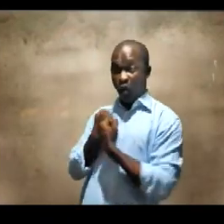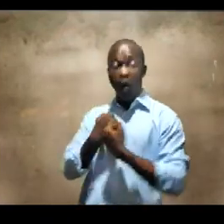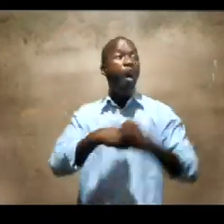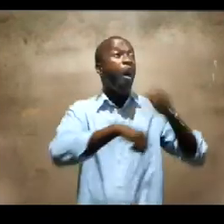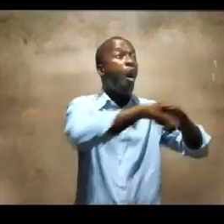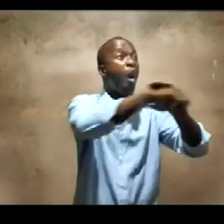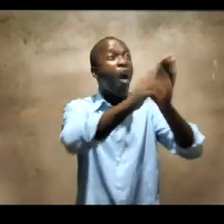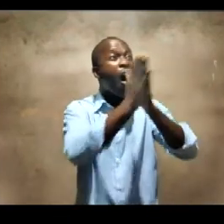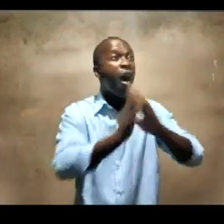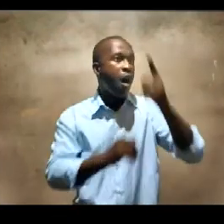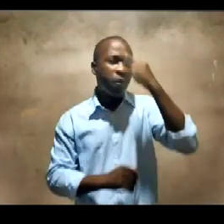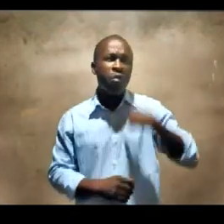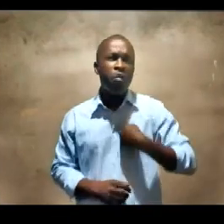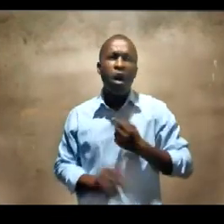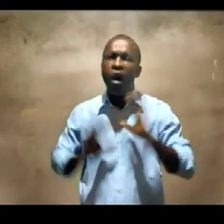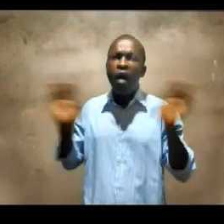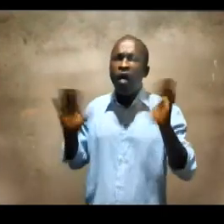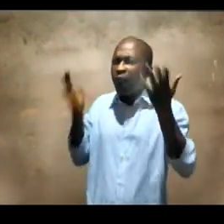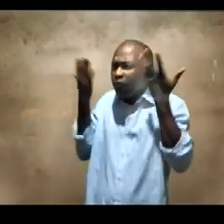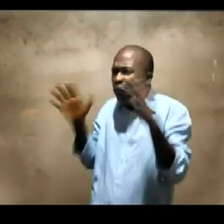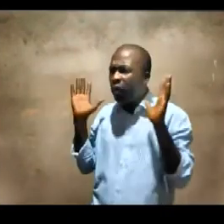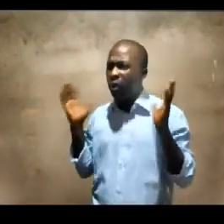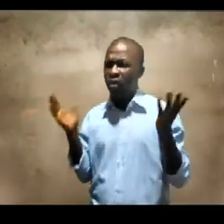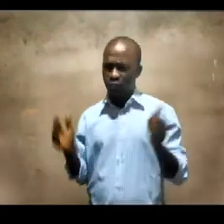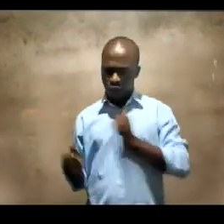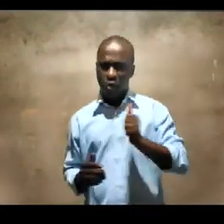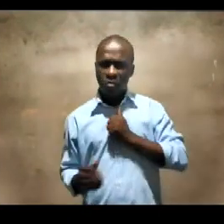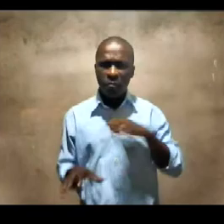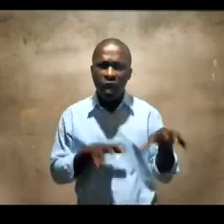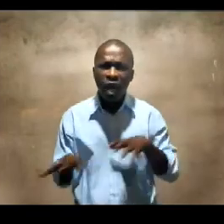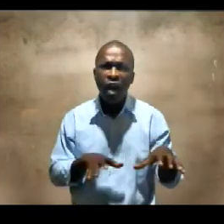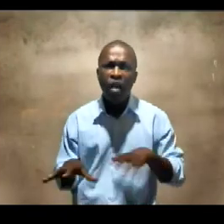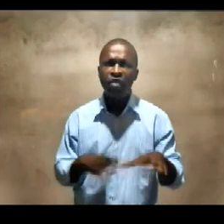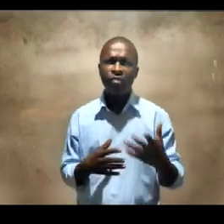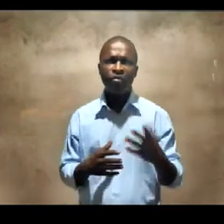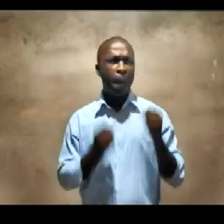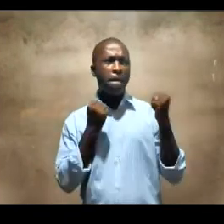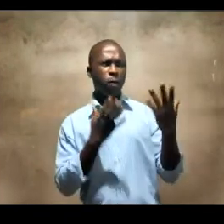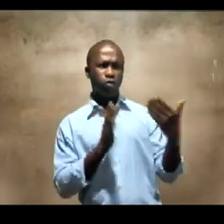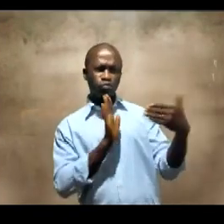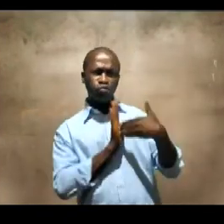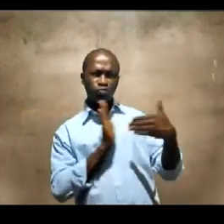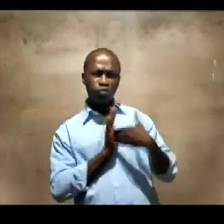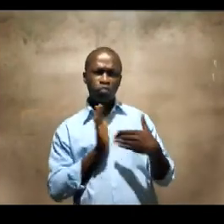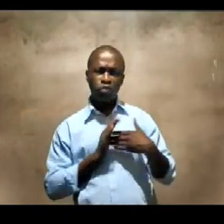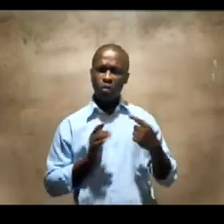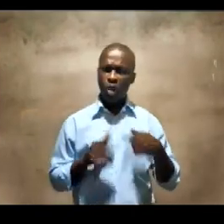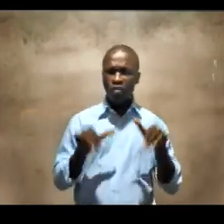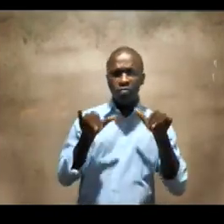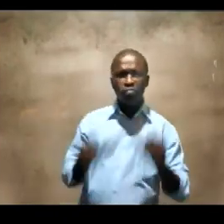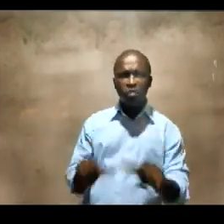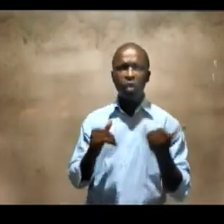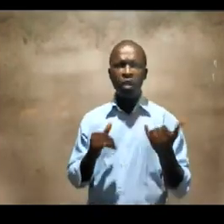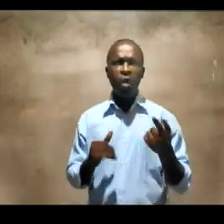faire pression pour qu'il revienne et qu'il ne ferait pas si cela impliquait des meurtres, des disparitions et des tortures